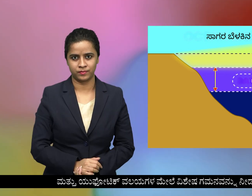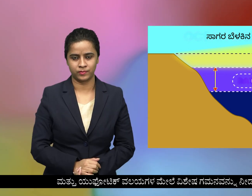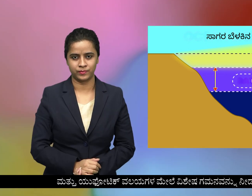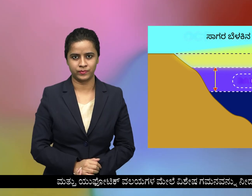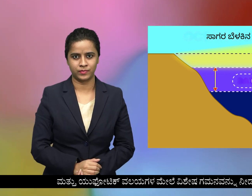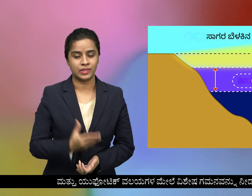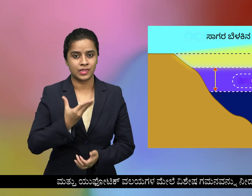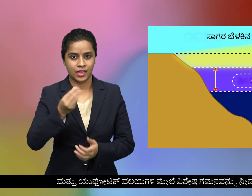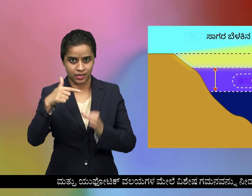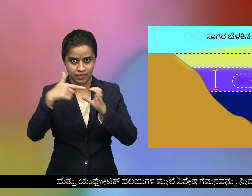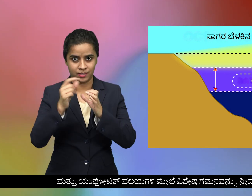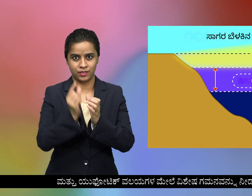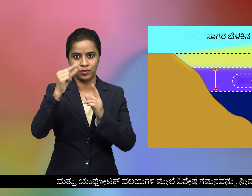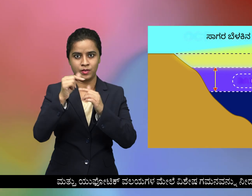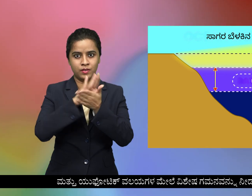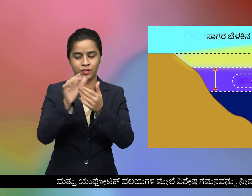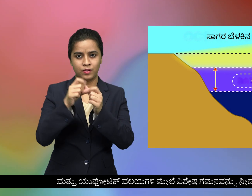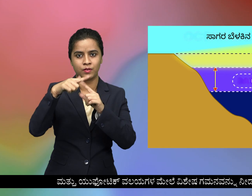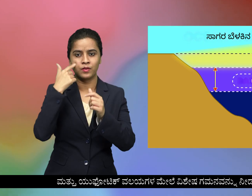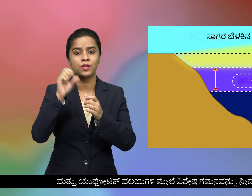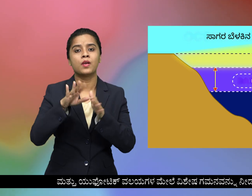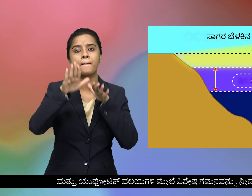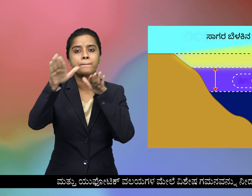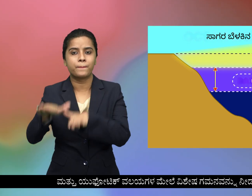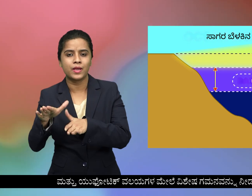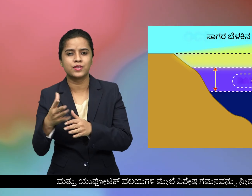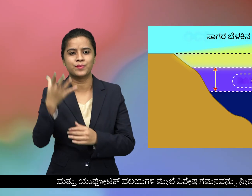ಮತ್ತು ಯುಫೋಟಿಕ್ ವಲಯಗಳ ಮೇಲೆ ವಿಶೇಷ ಗಮನವನ್ನ ನೀಡಲಾಯಿತು.